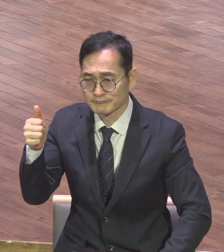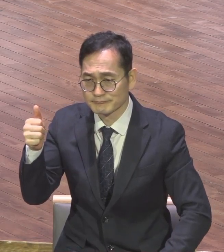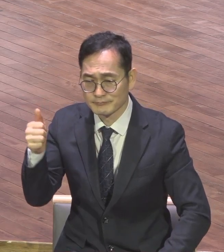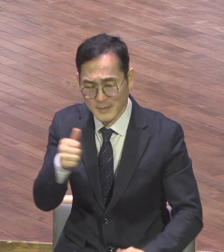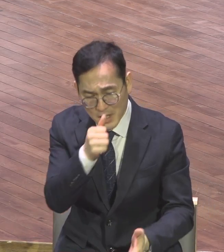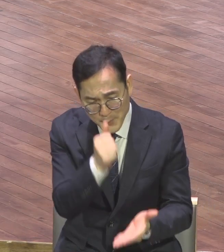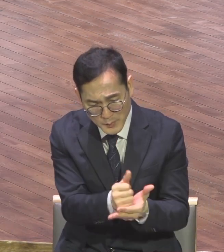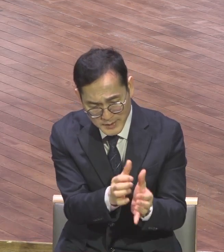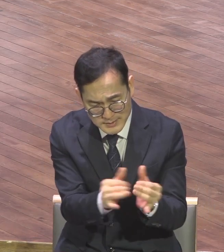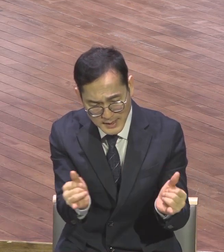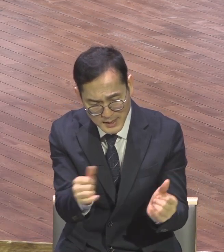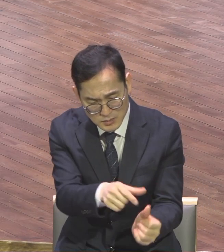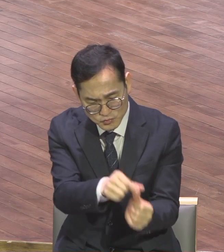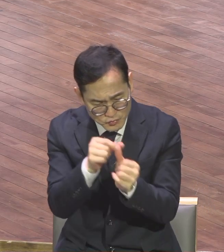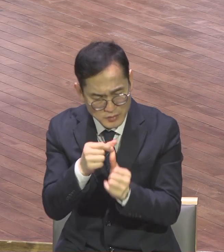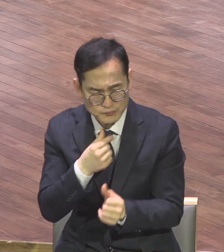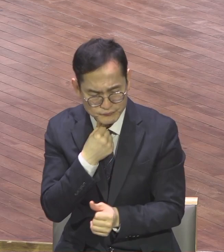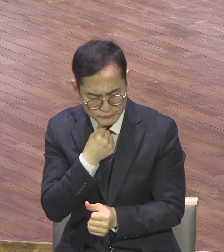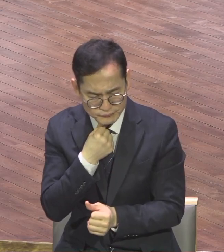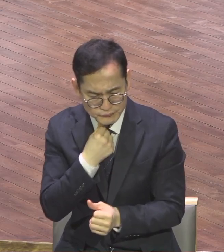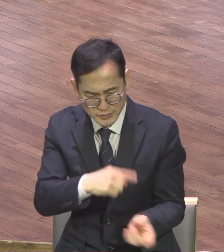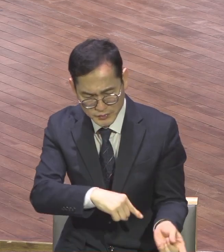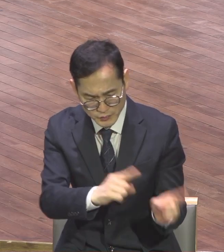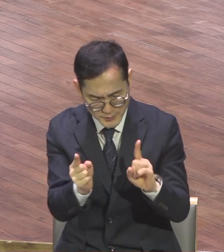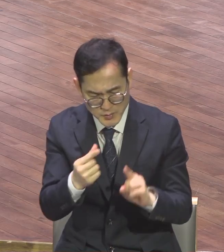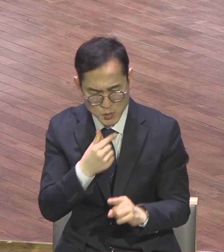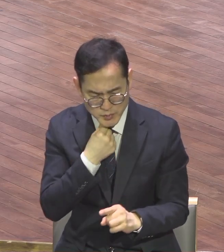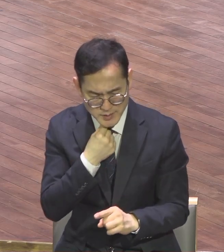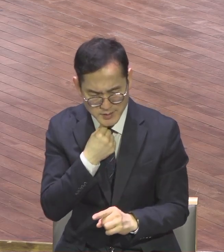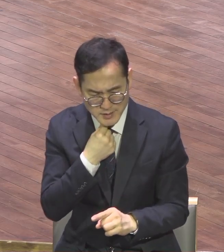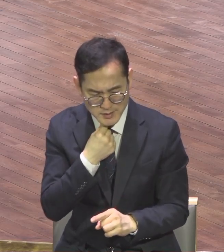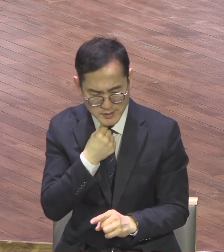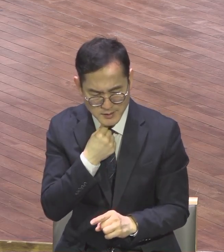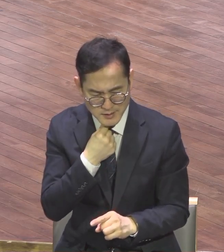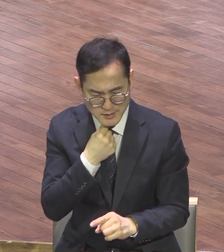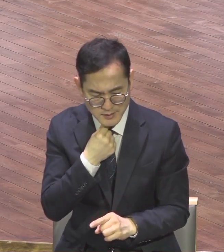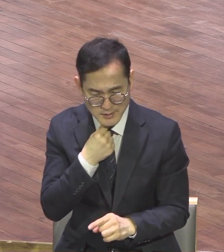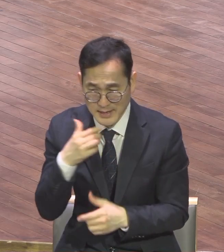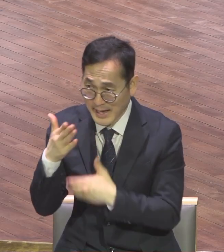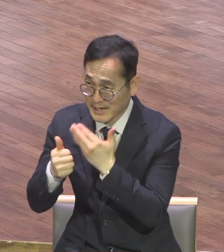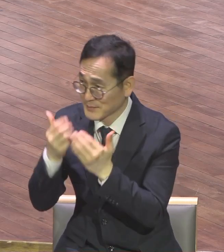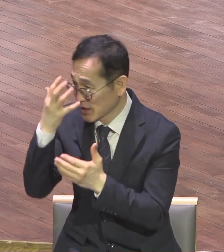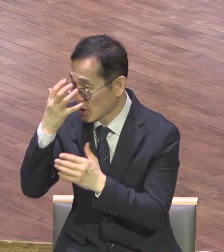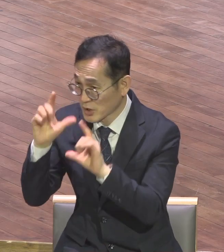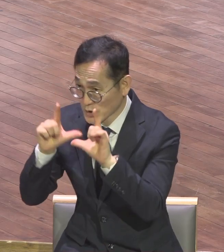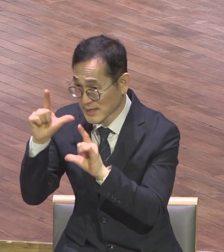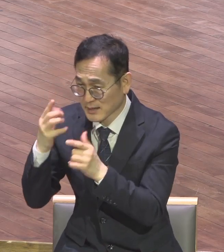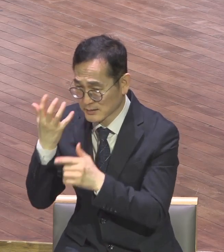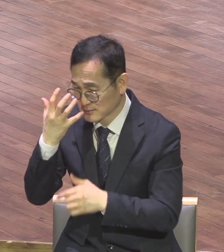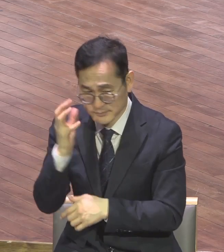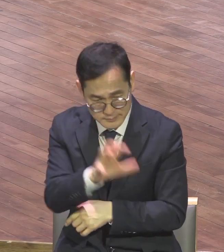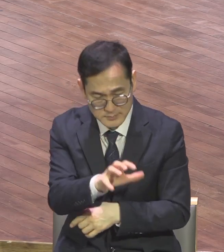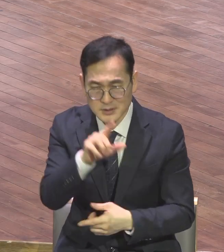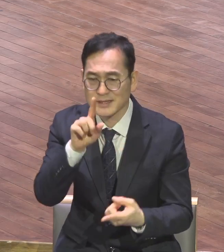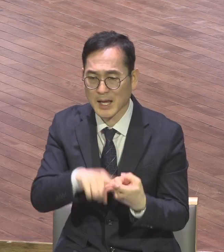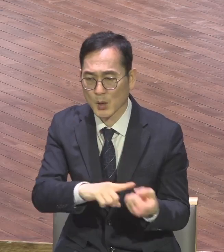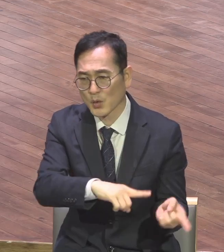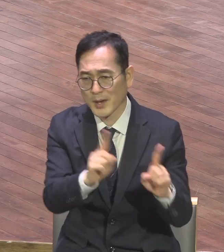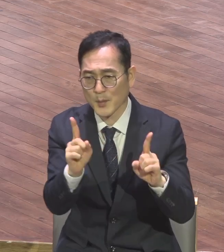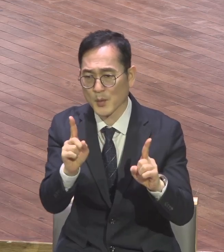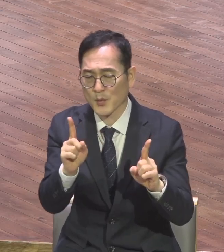범죄한 인간들을 회복시키기 위해서 원래대로 하나님 형상으로 회복시켜 주기 위해서